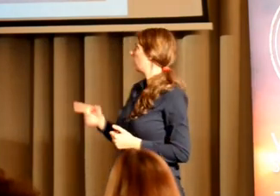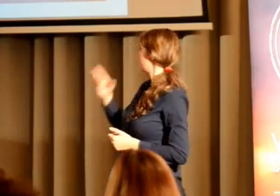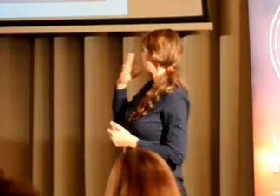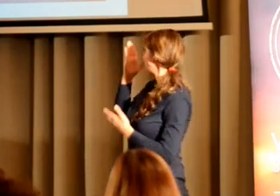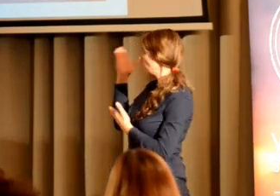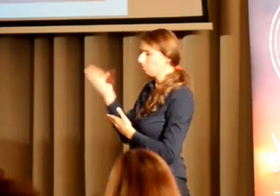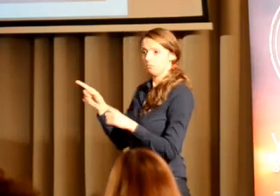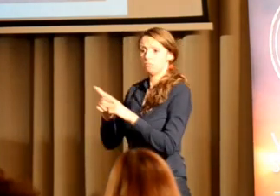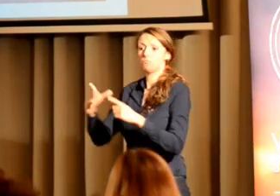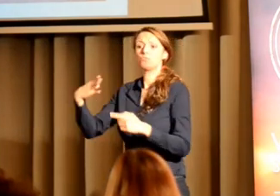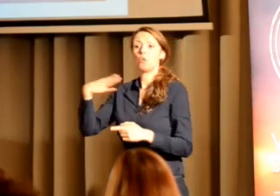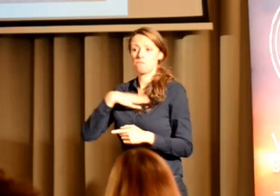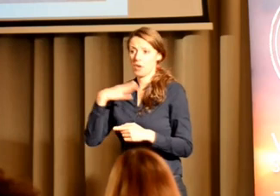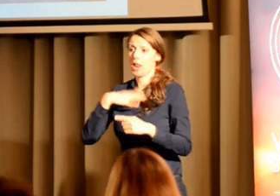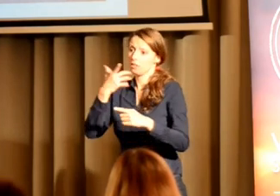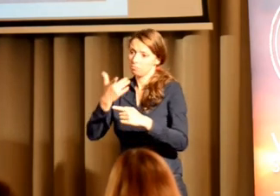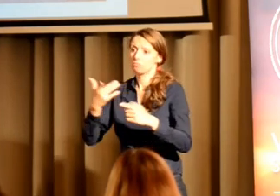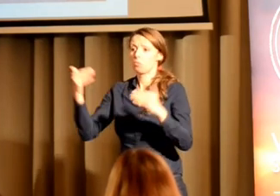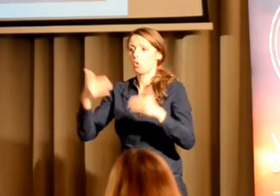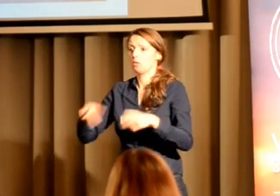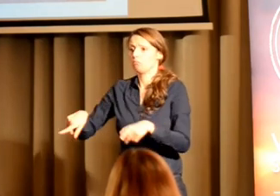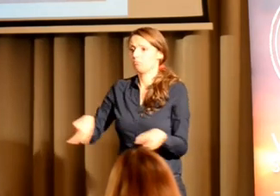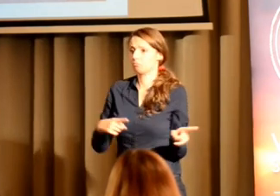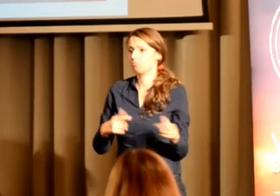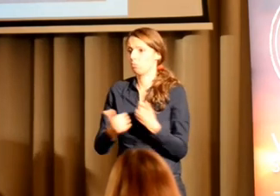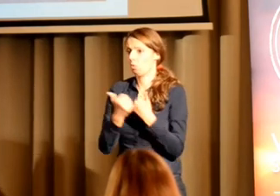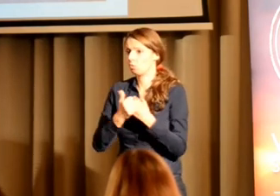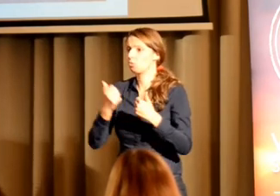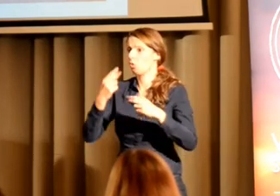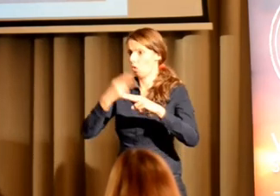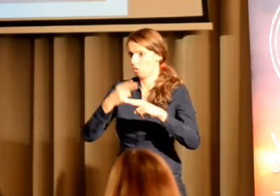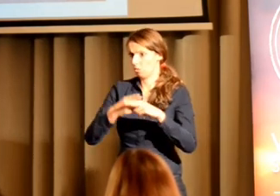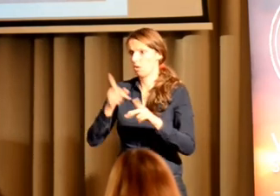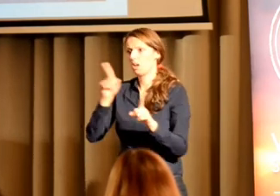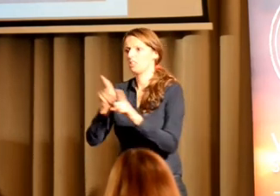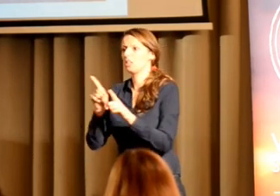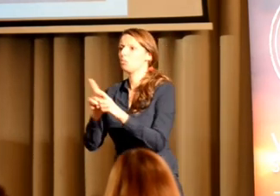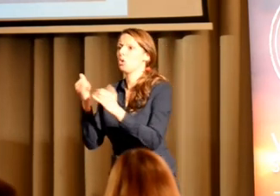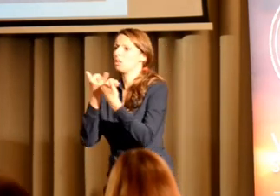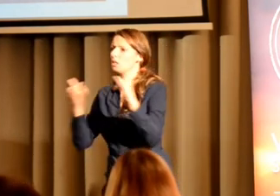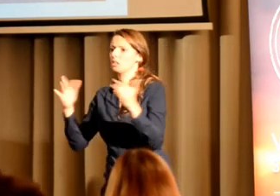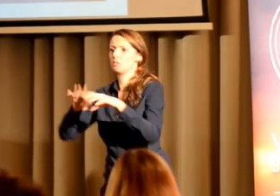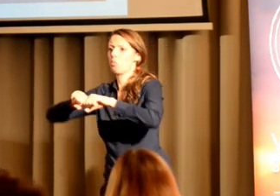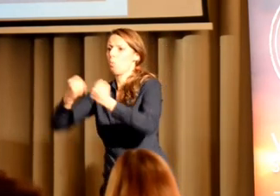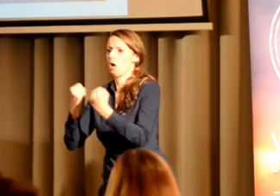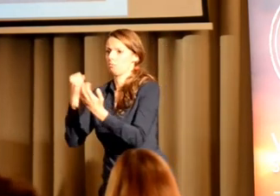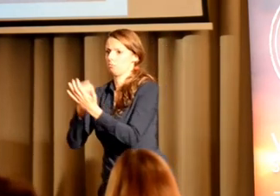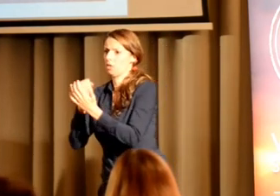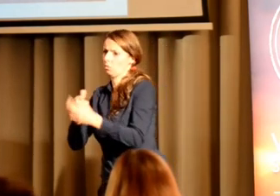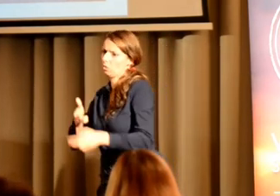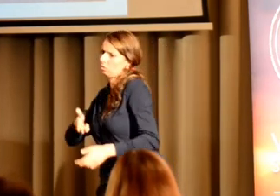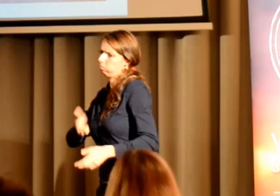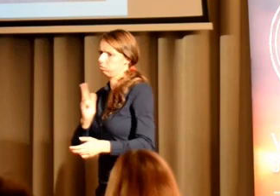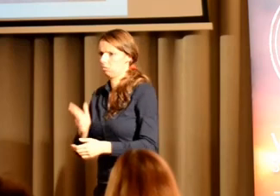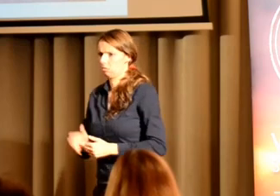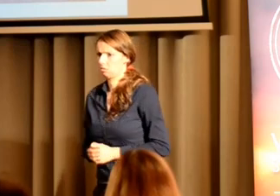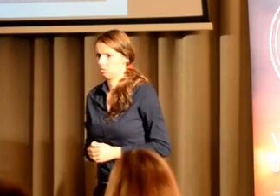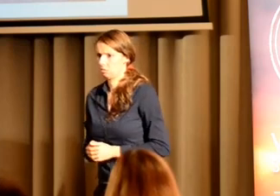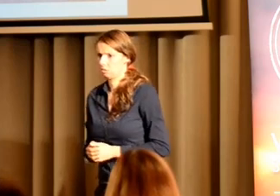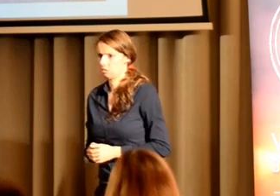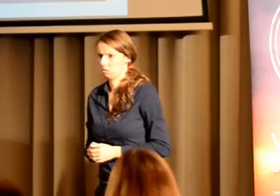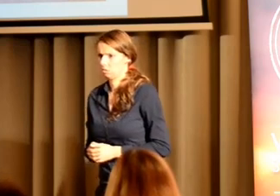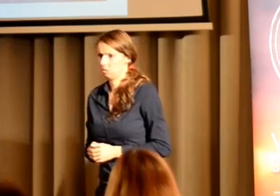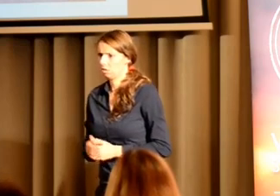Oprócz tego, że giną właśnie od chorób, są bardzo często też nielegalnie zabijane. Zabijane